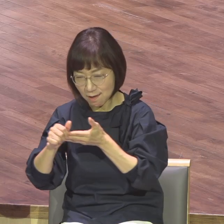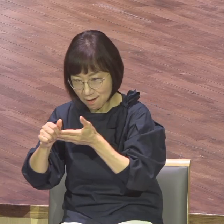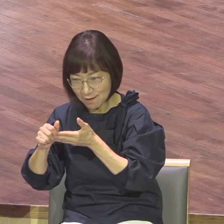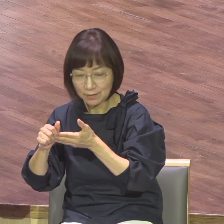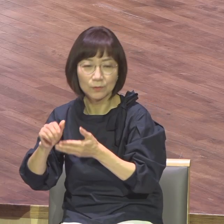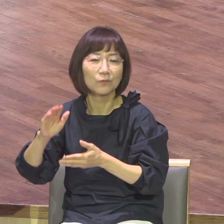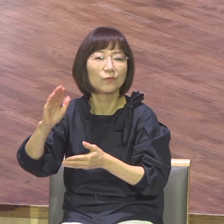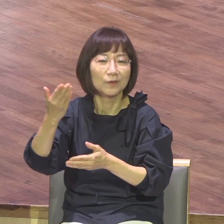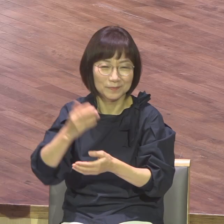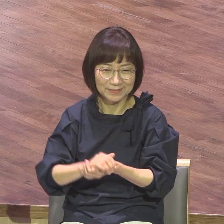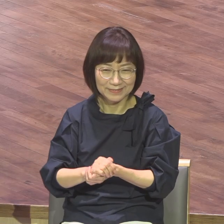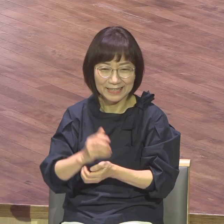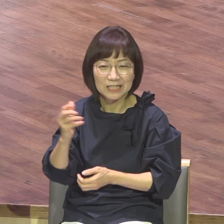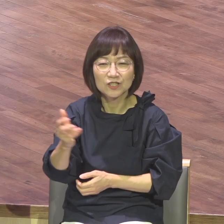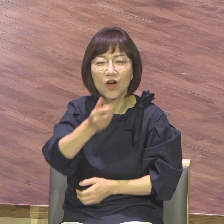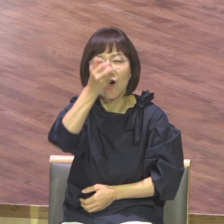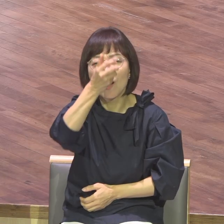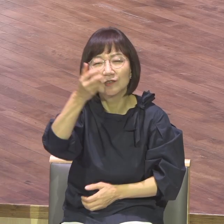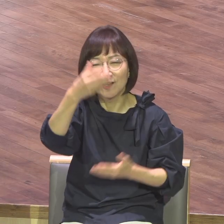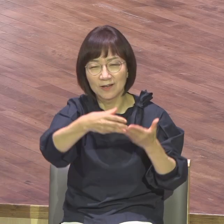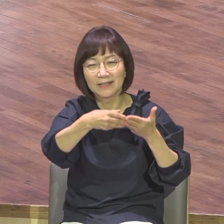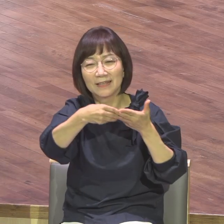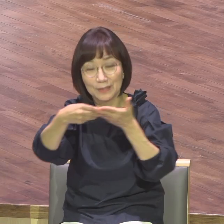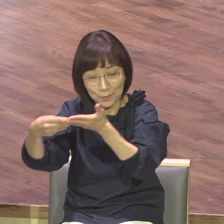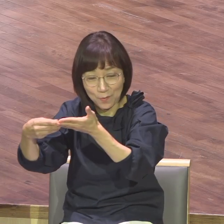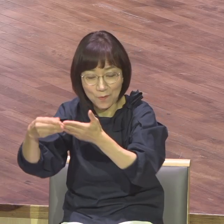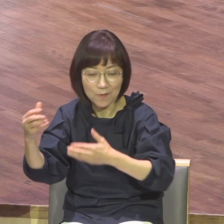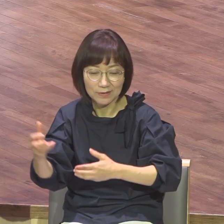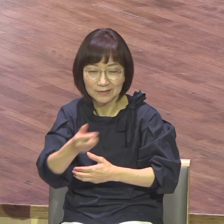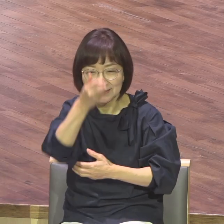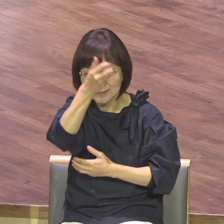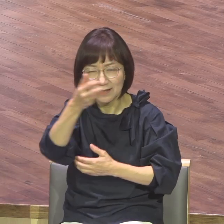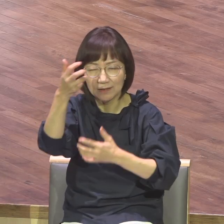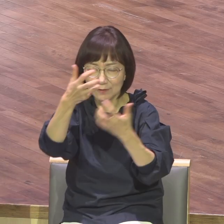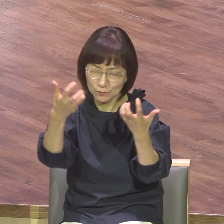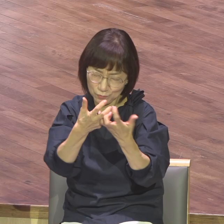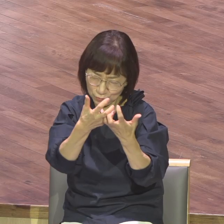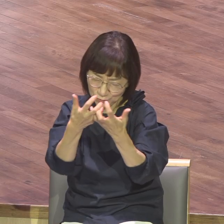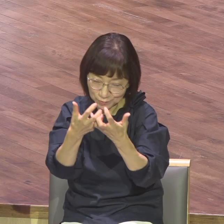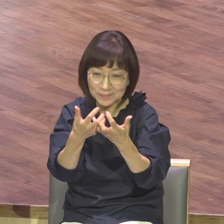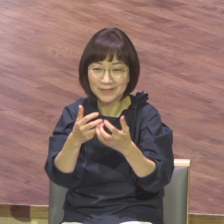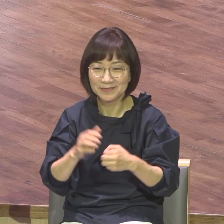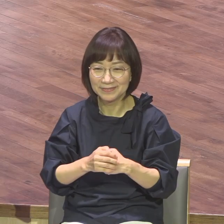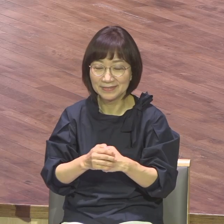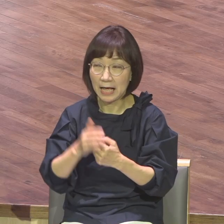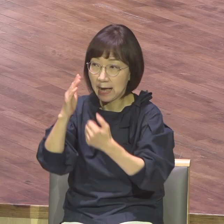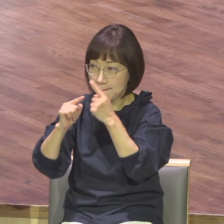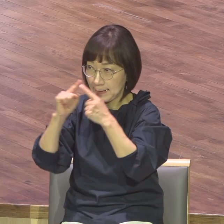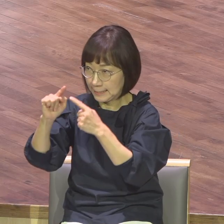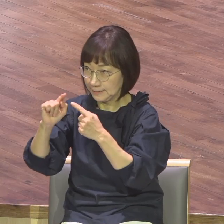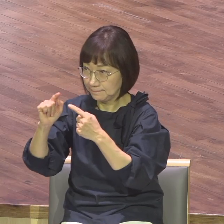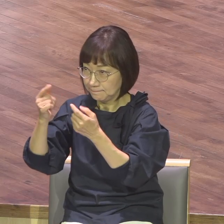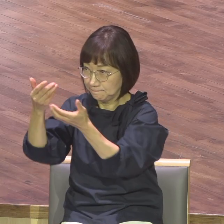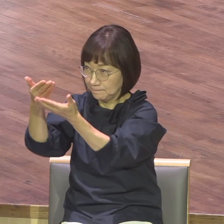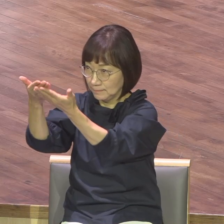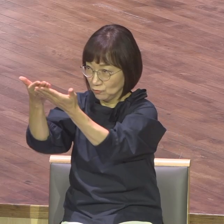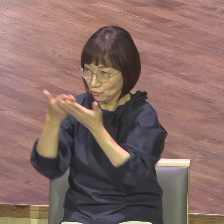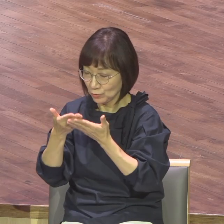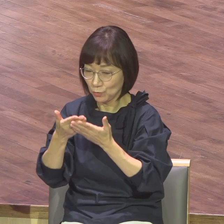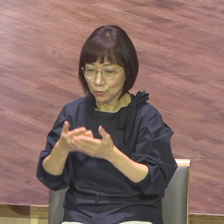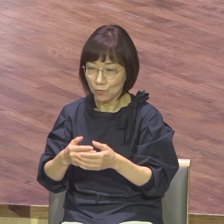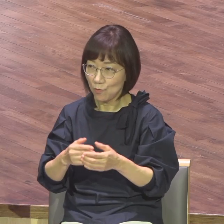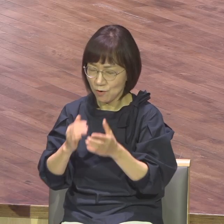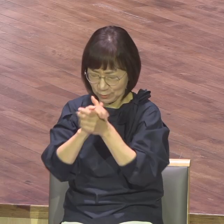바로 성령 인도고 성령 충만입니다. 말씀에 이끌려, 기도에 이끌려, 이 말씀